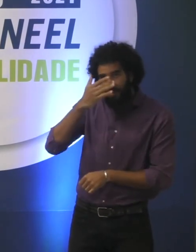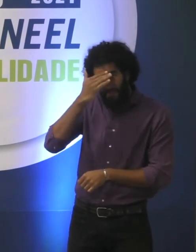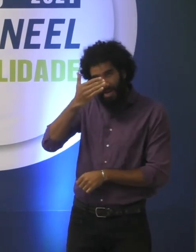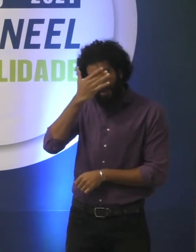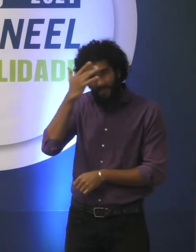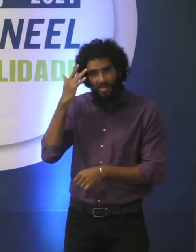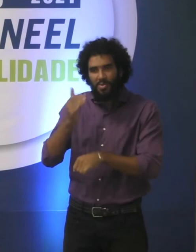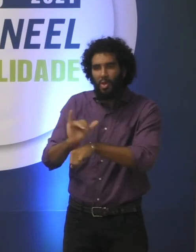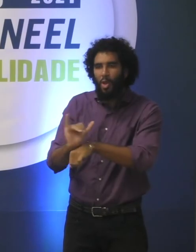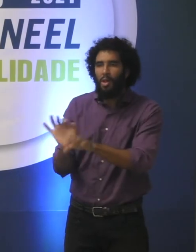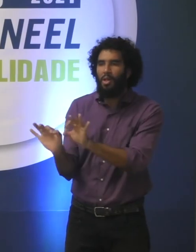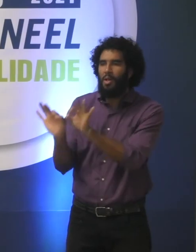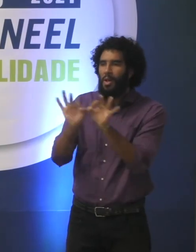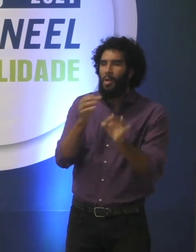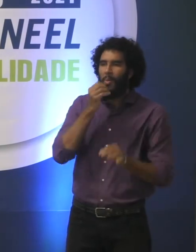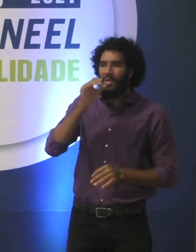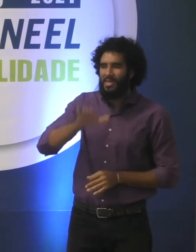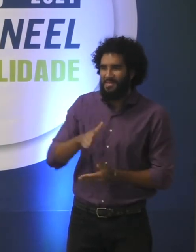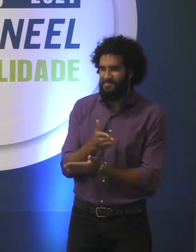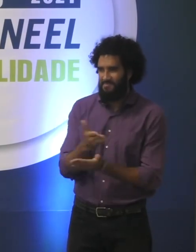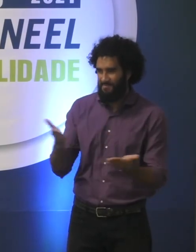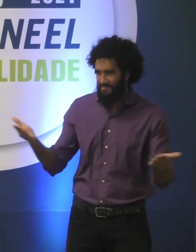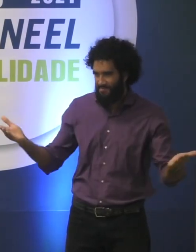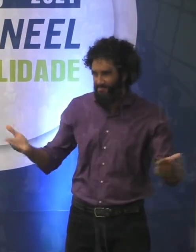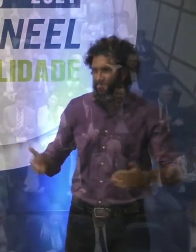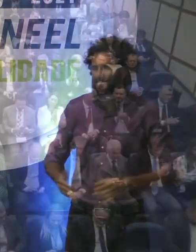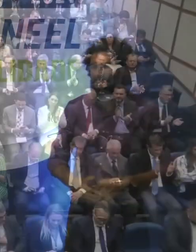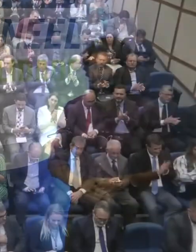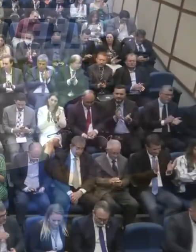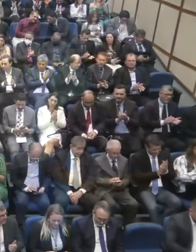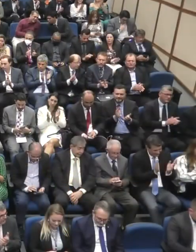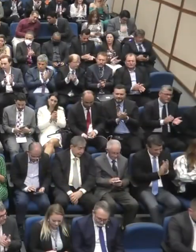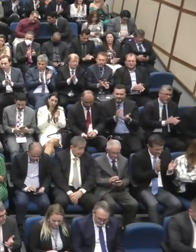aí pelo YouTube. Boa tarde a todos.